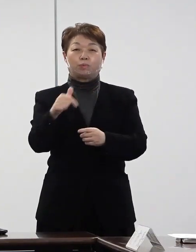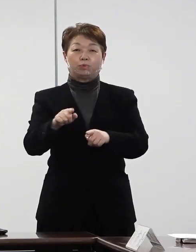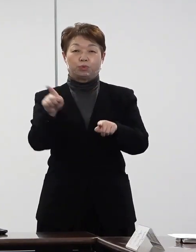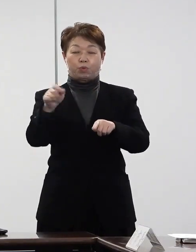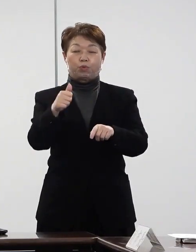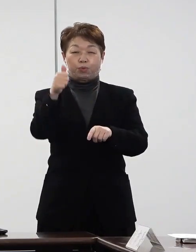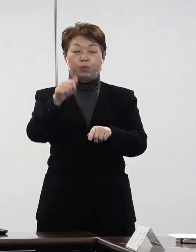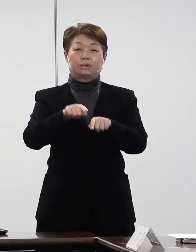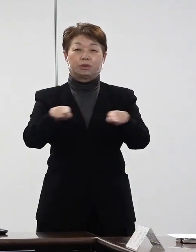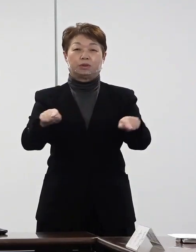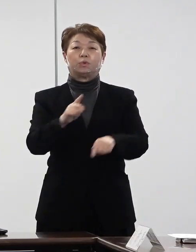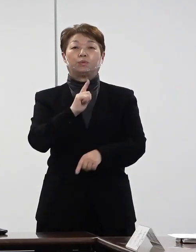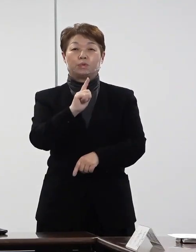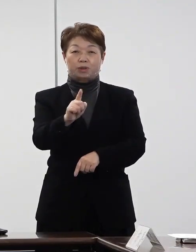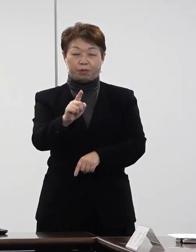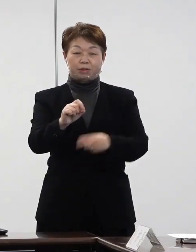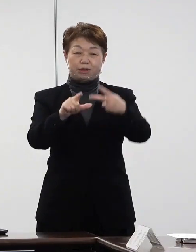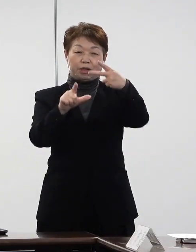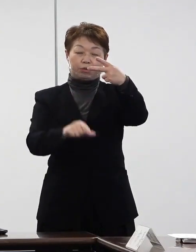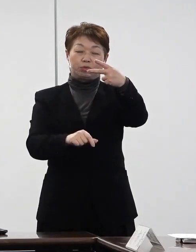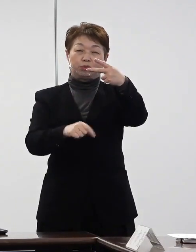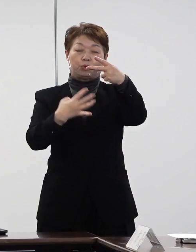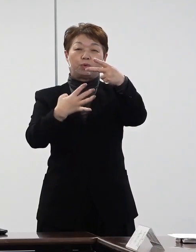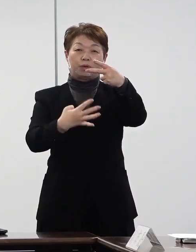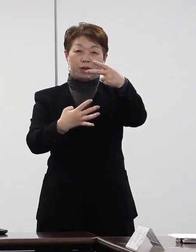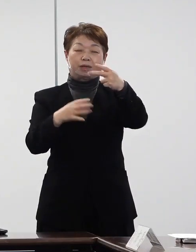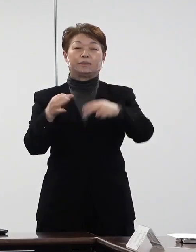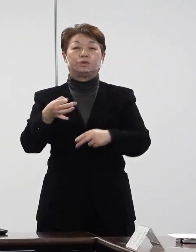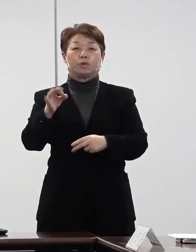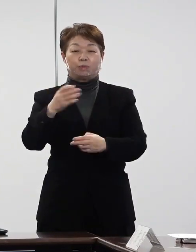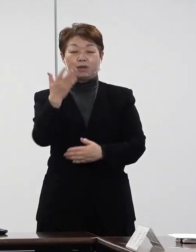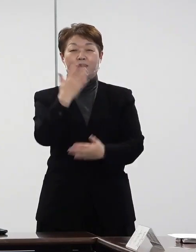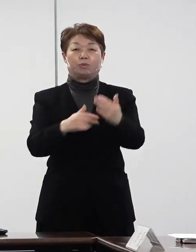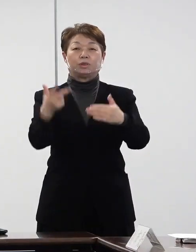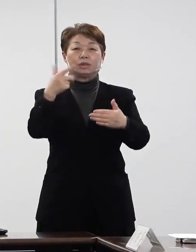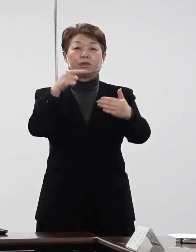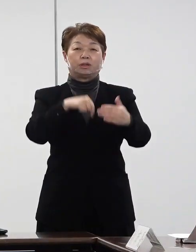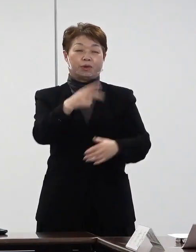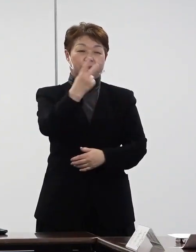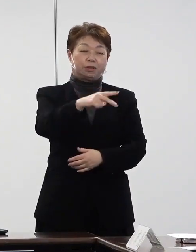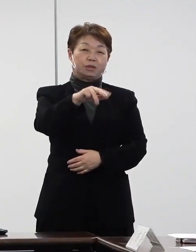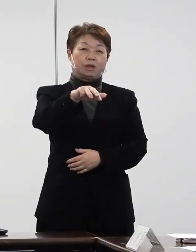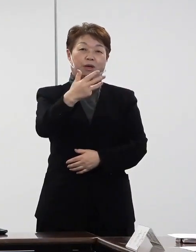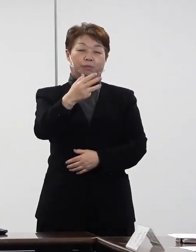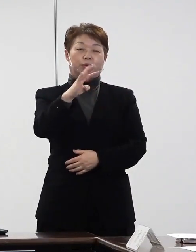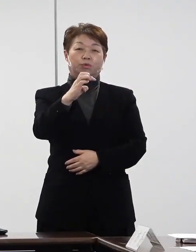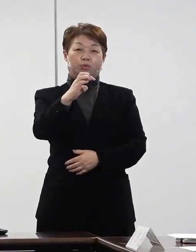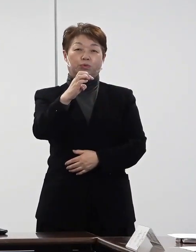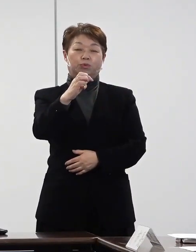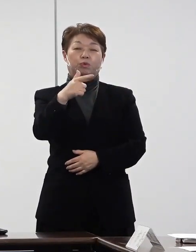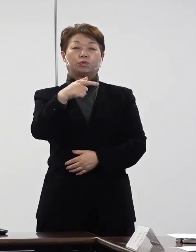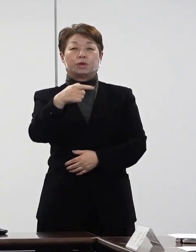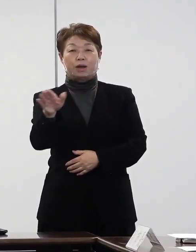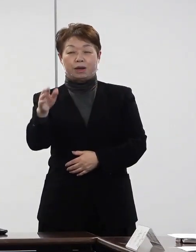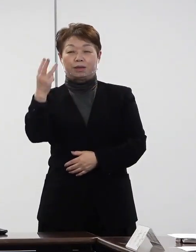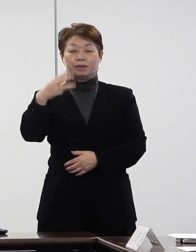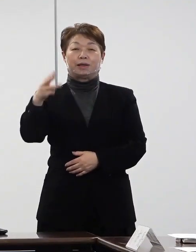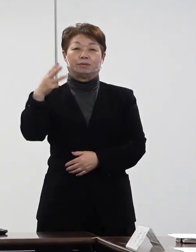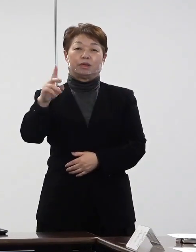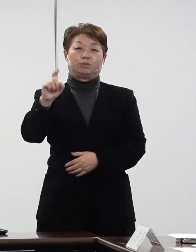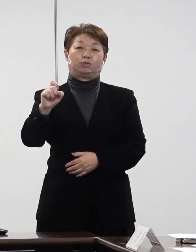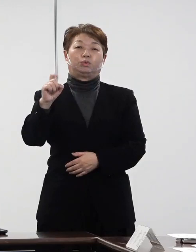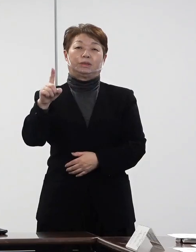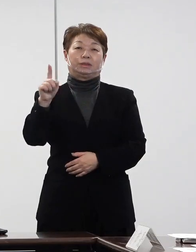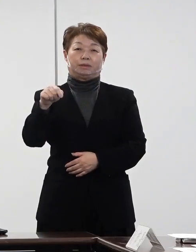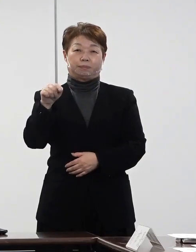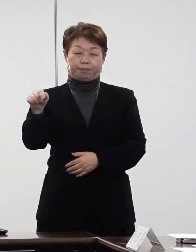。2月4日金曜日、青森市内では2846例目から3011例